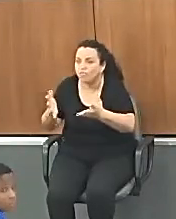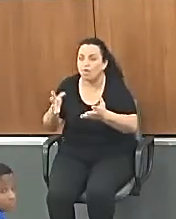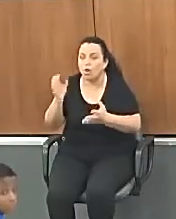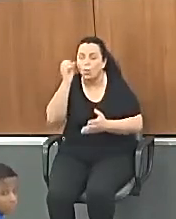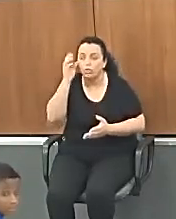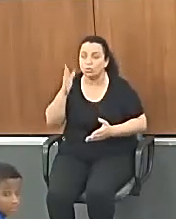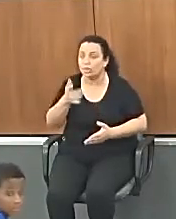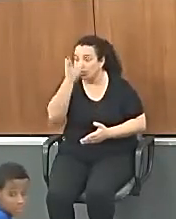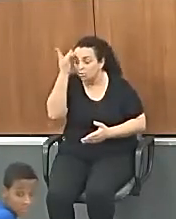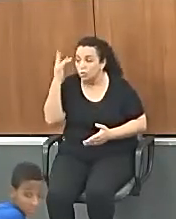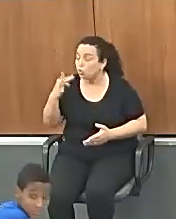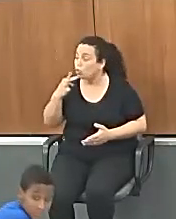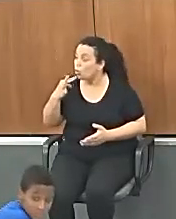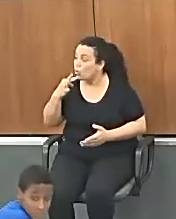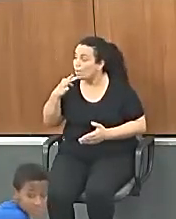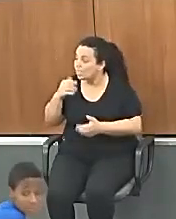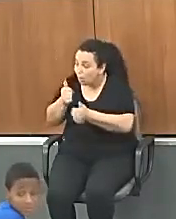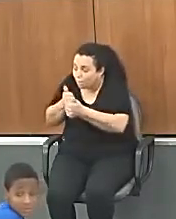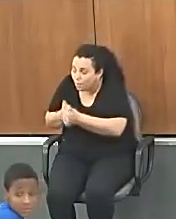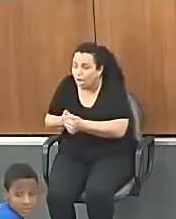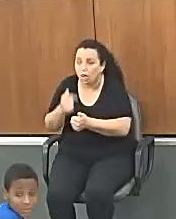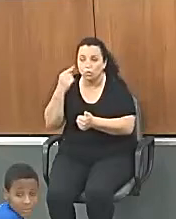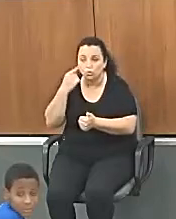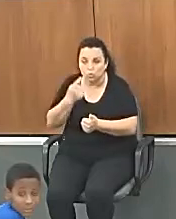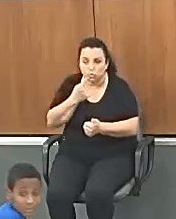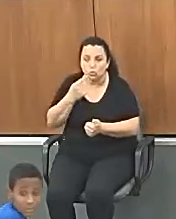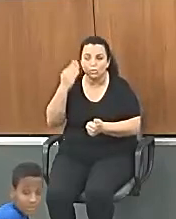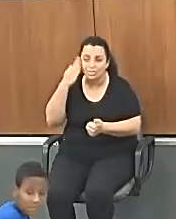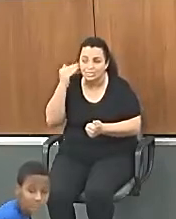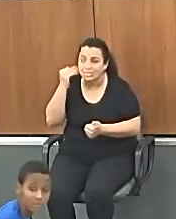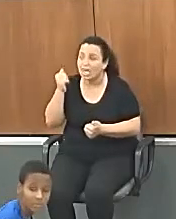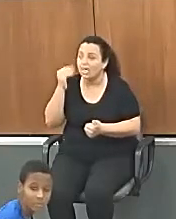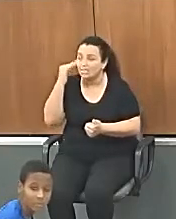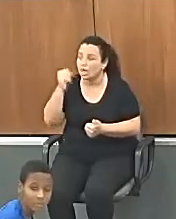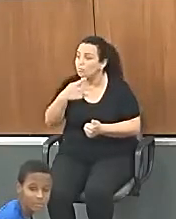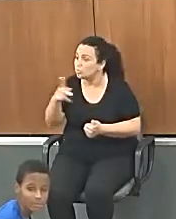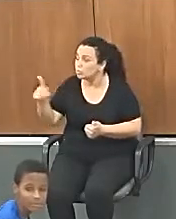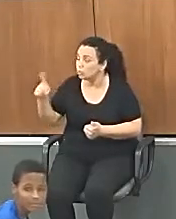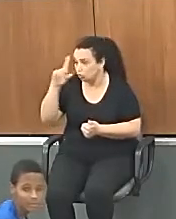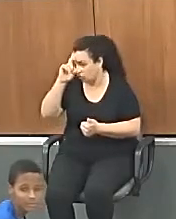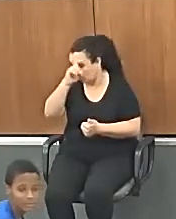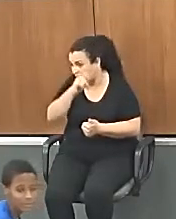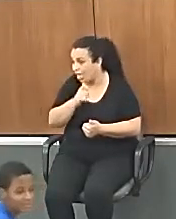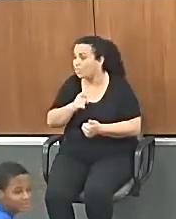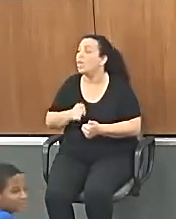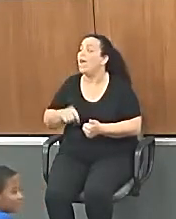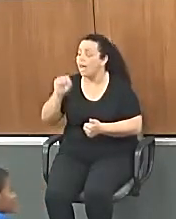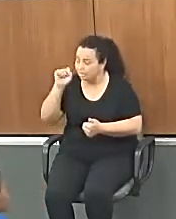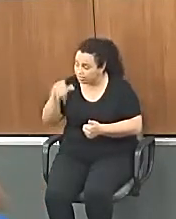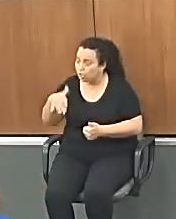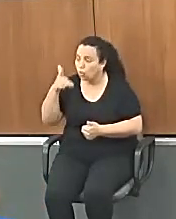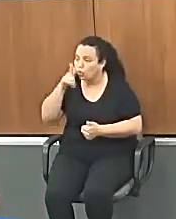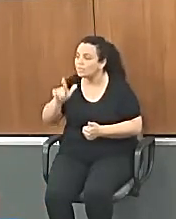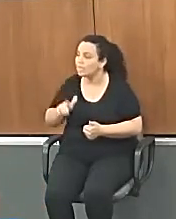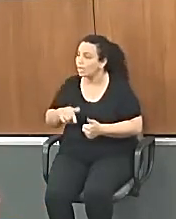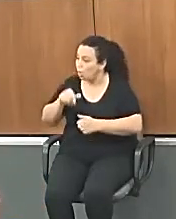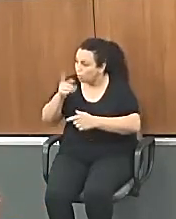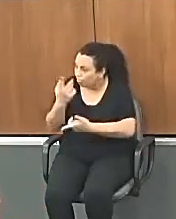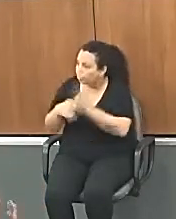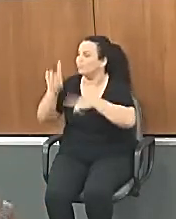o que acontece para que a gente possa caminhar numa direção diferente do que acontece hoje pode ter certeza absoluta quanto a isso